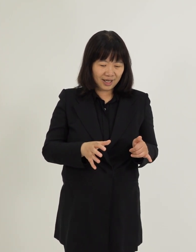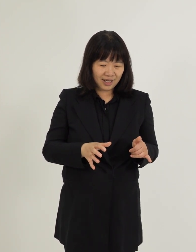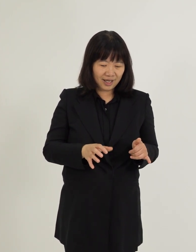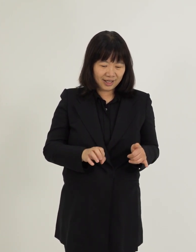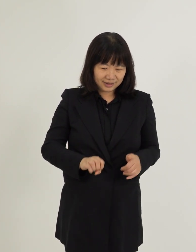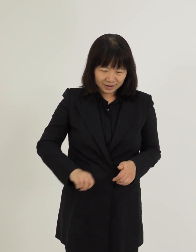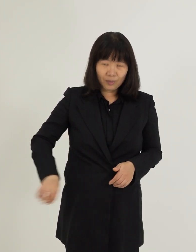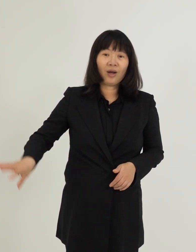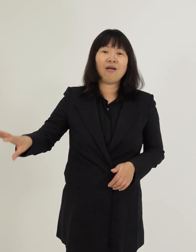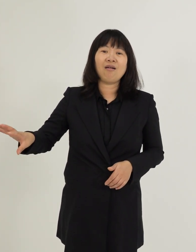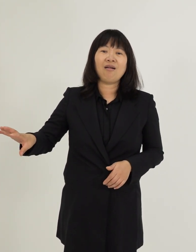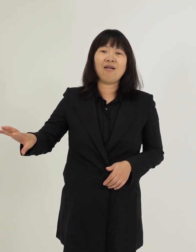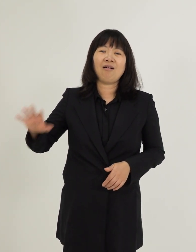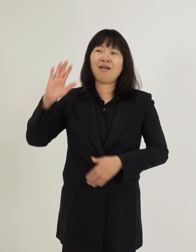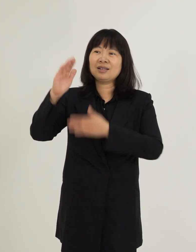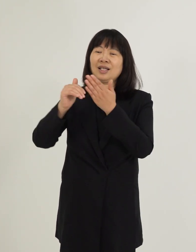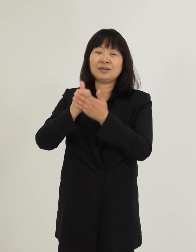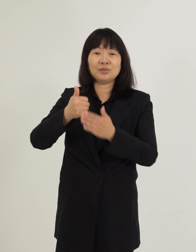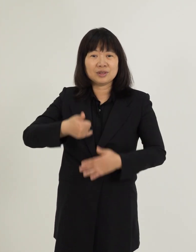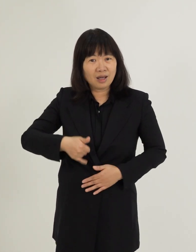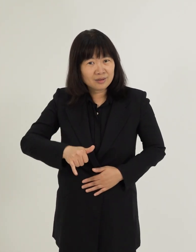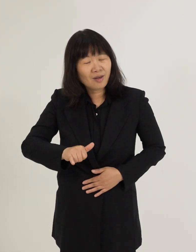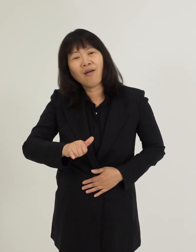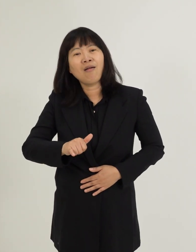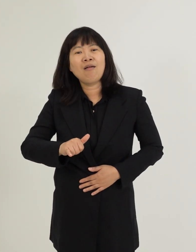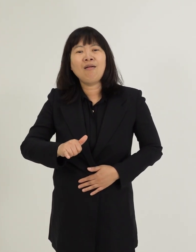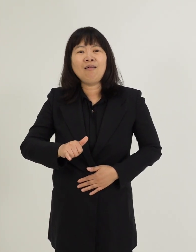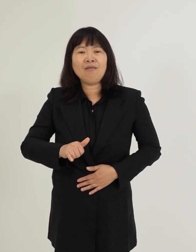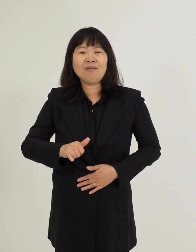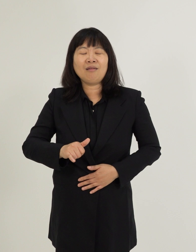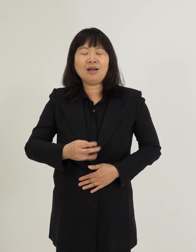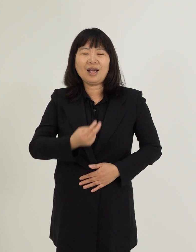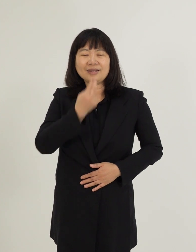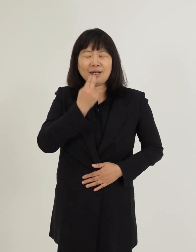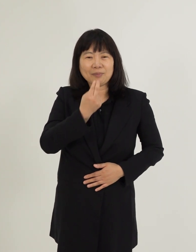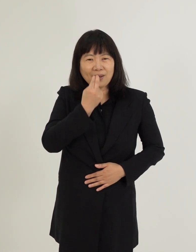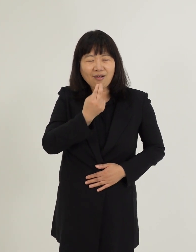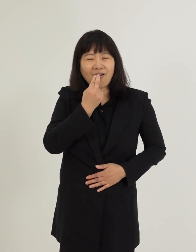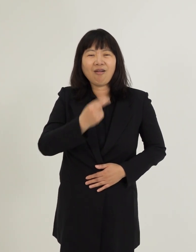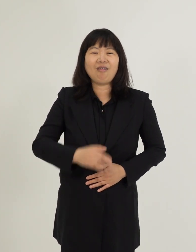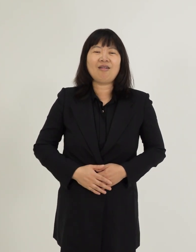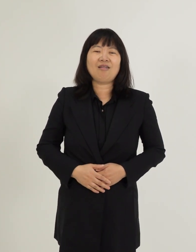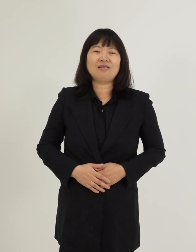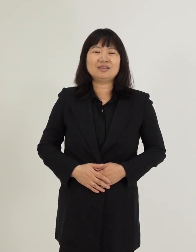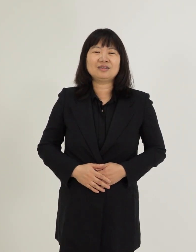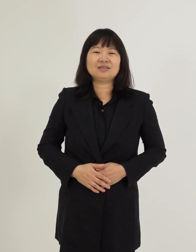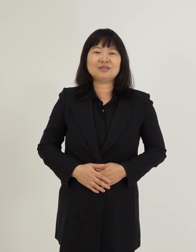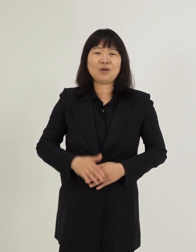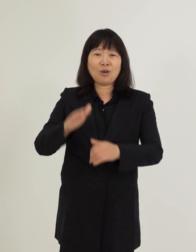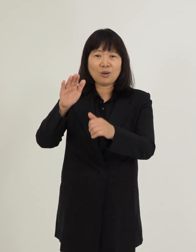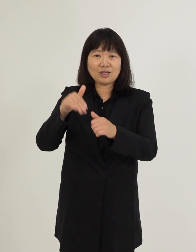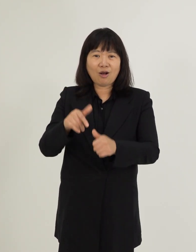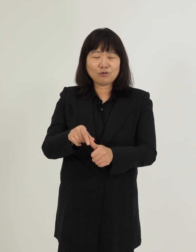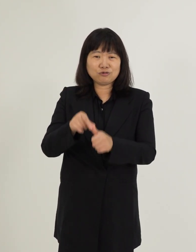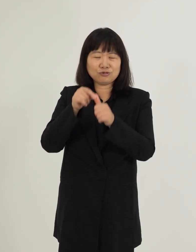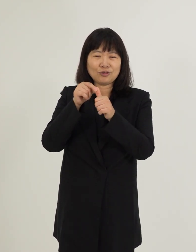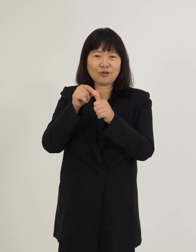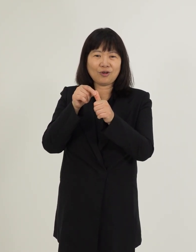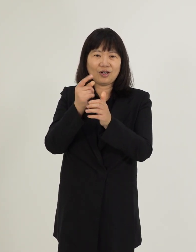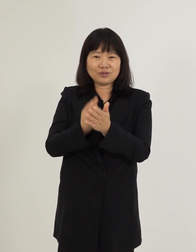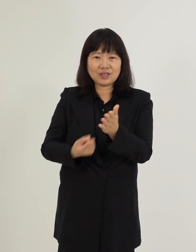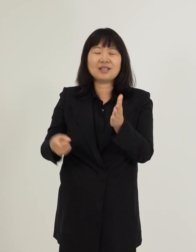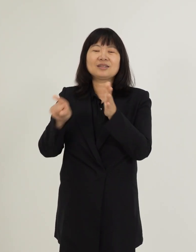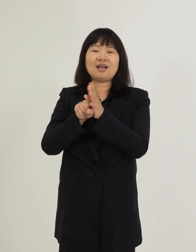잃어버린 하나님의 자녀들을 아직도 그 생명들을 불러내시고 구원하시기